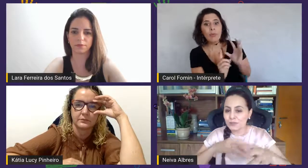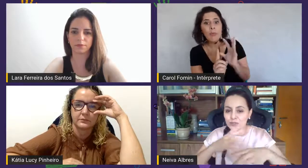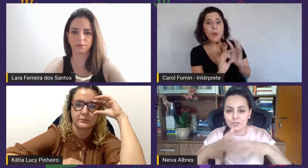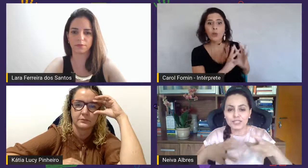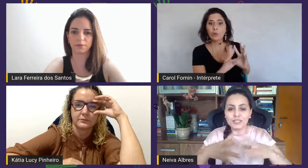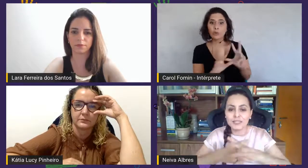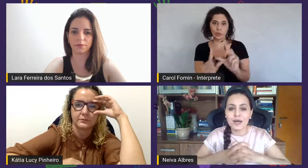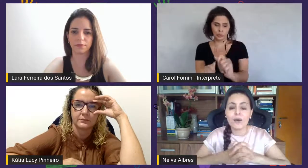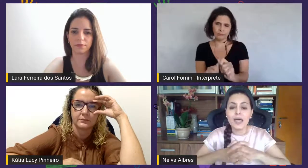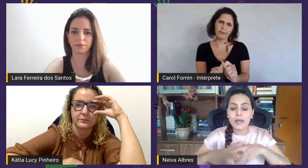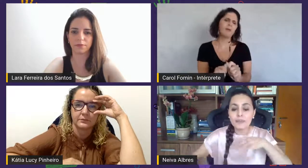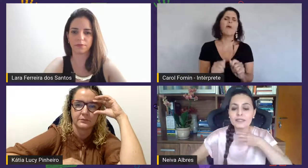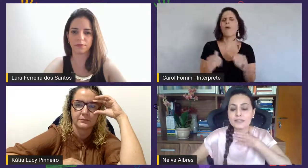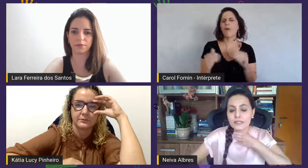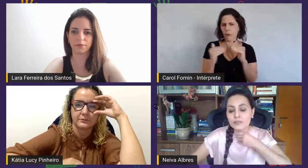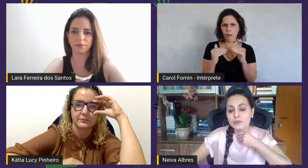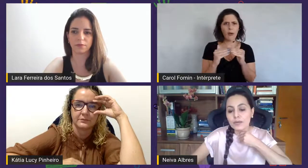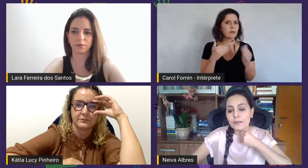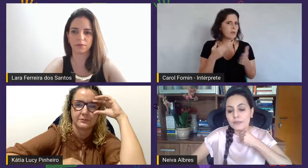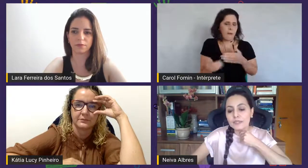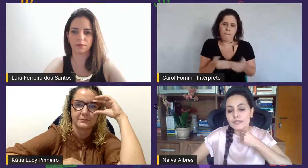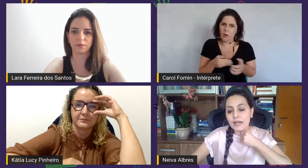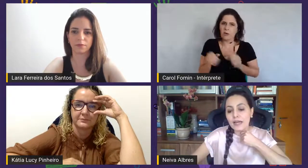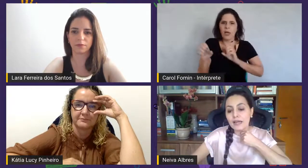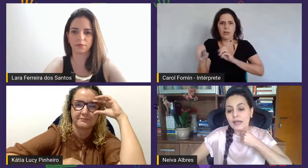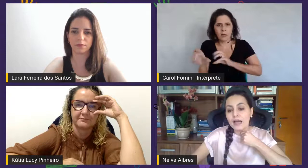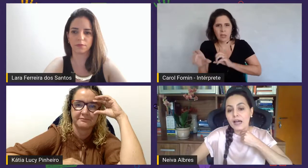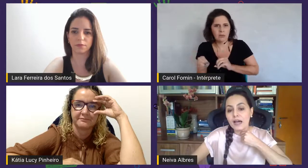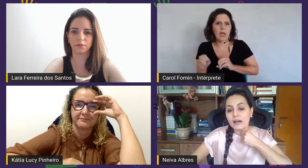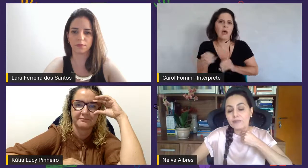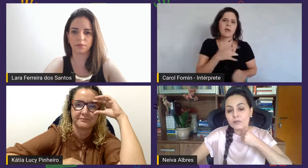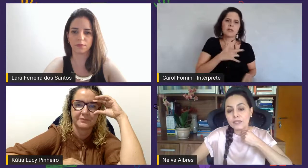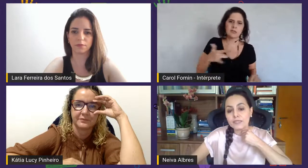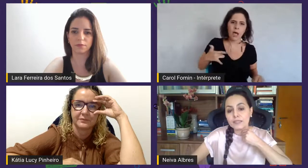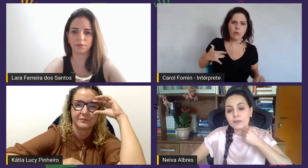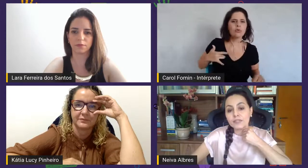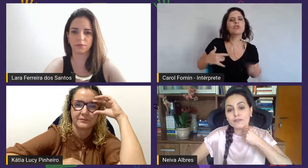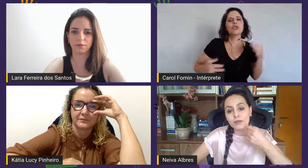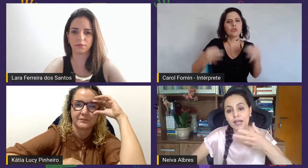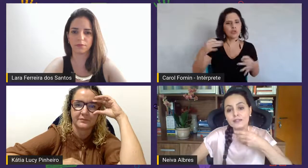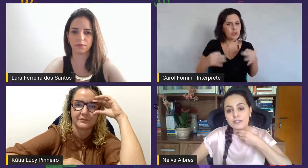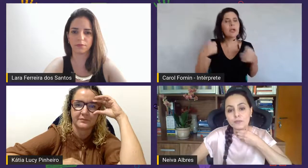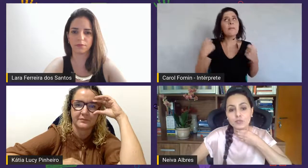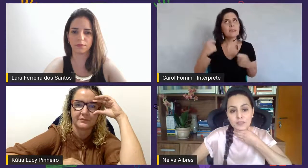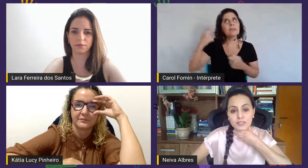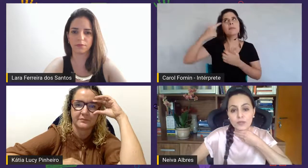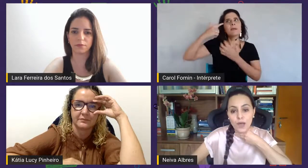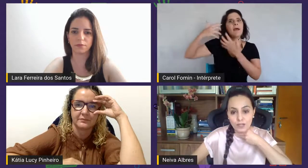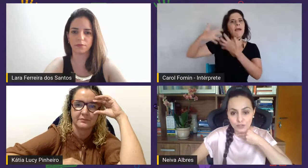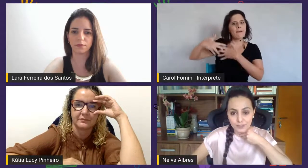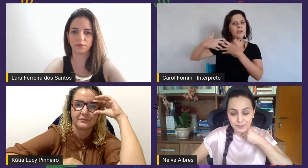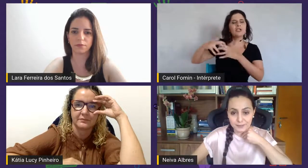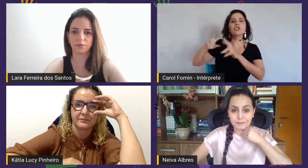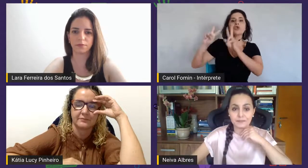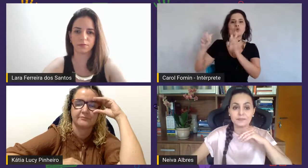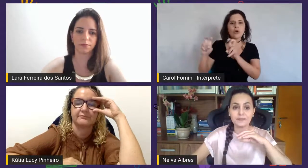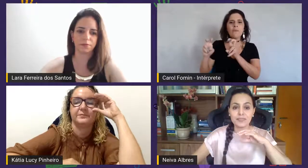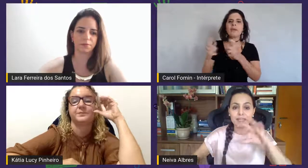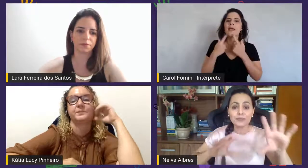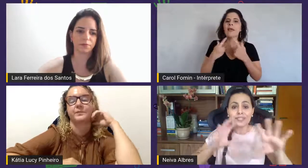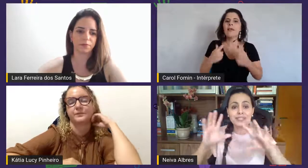educacional, saúde, jurídica e tal, é preciso repensar a formação e focar essas múltiplas